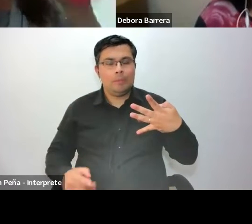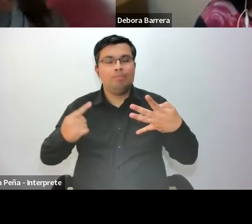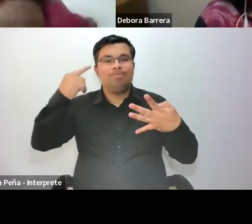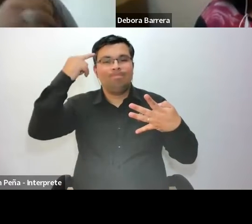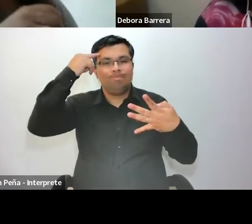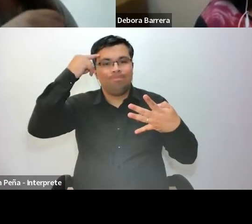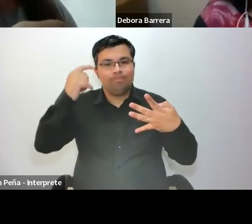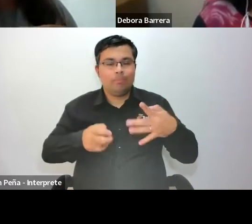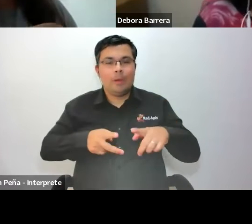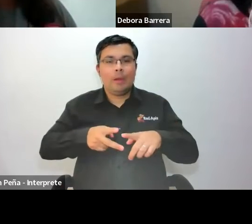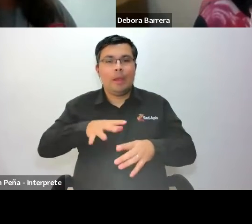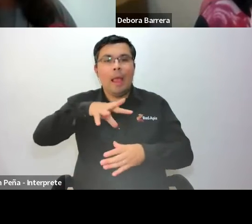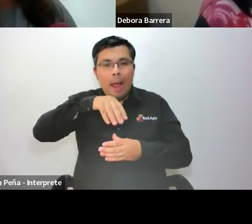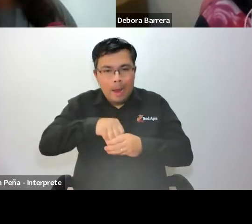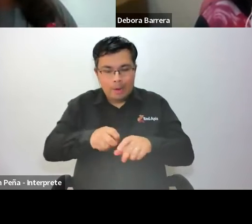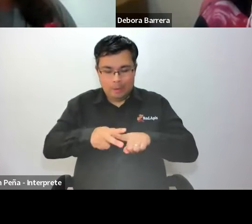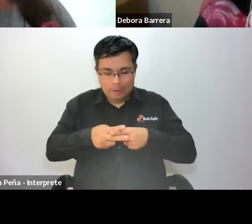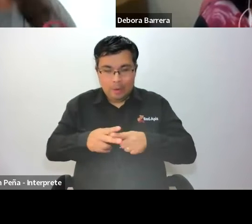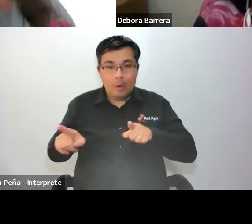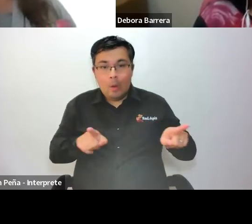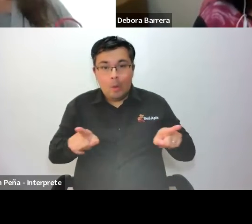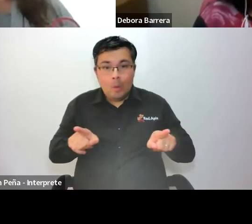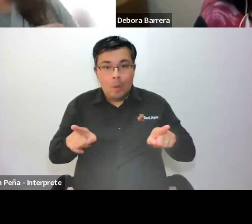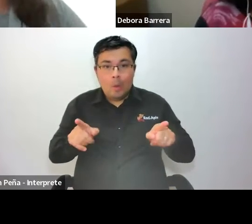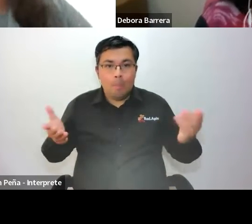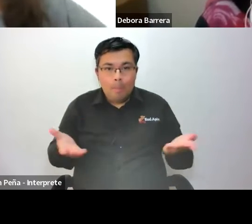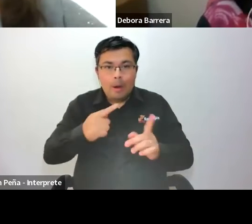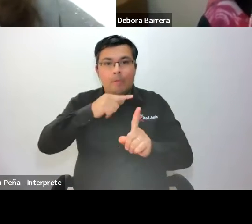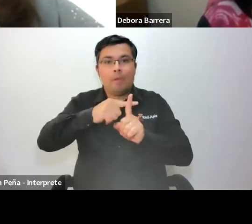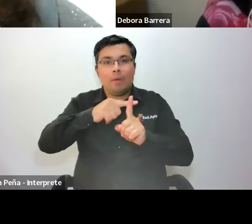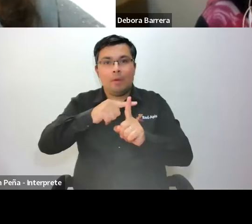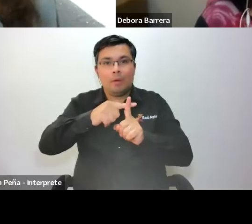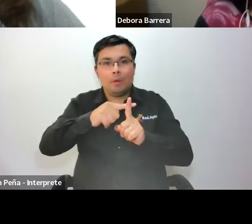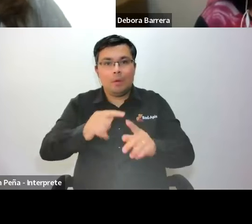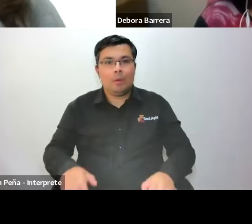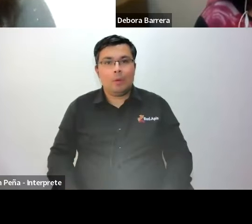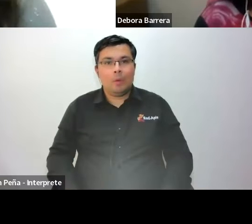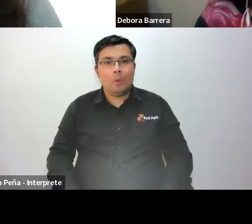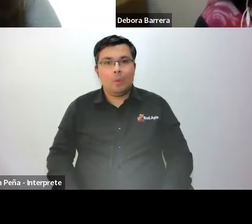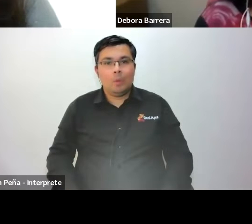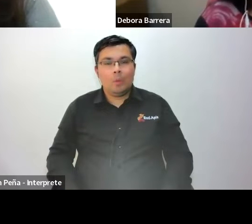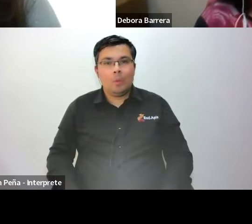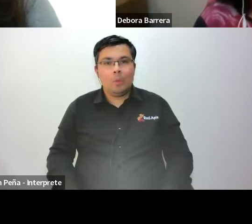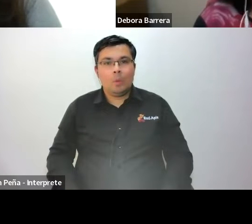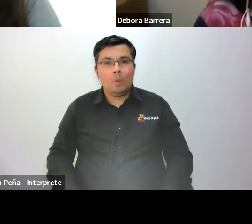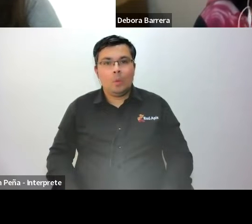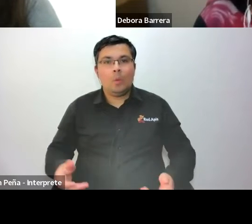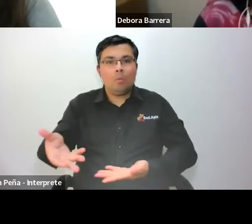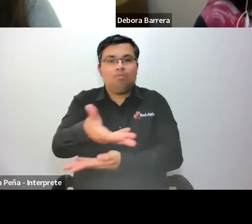para favorecer una convivencia más inclusiva y bien tratante para todas y todos los miembros de la